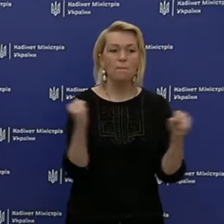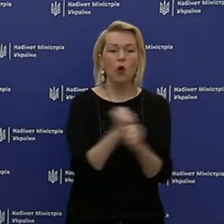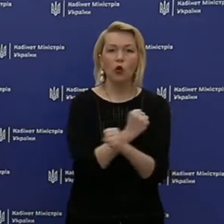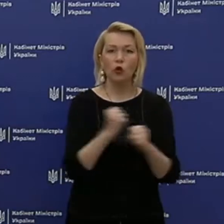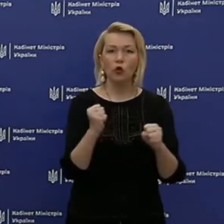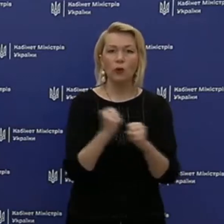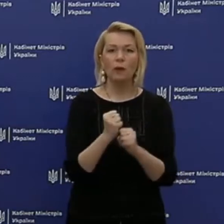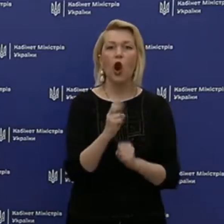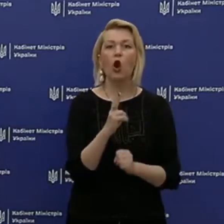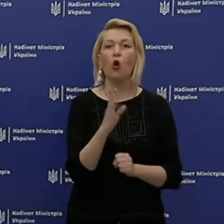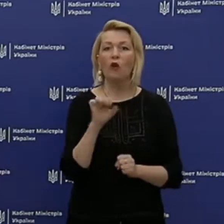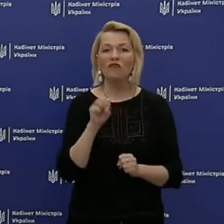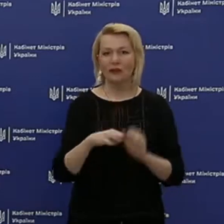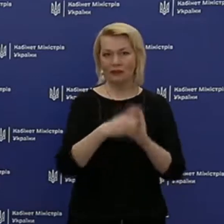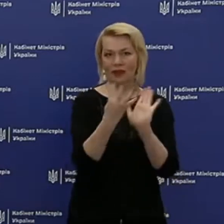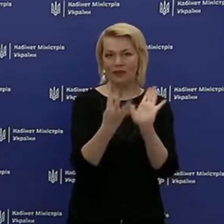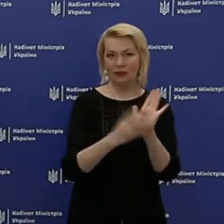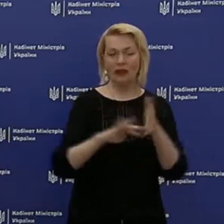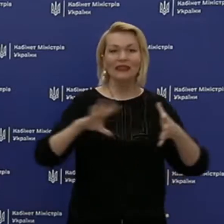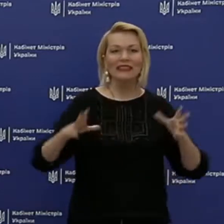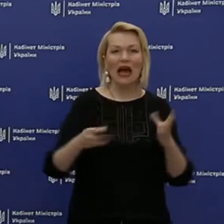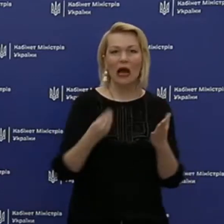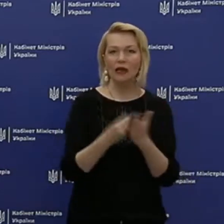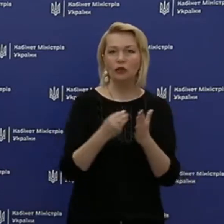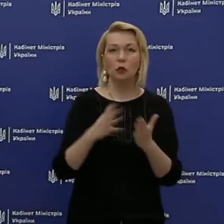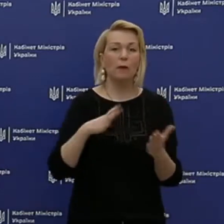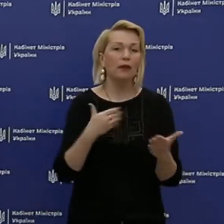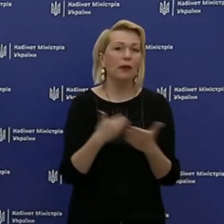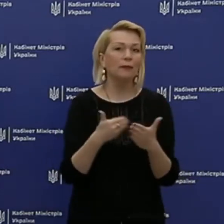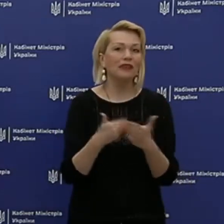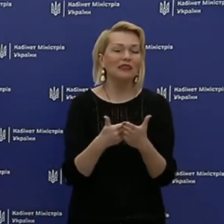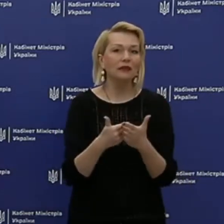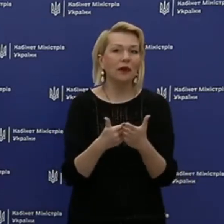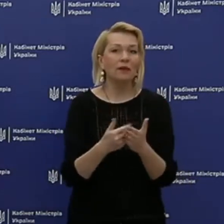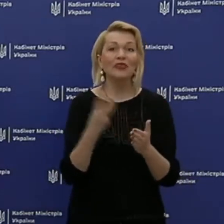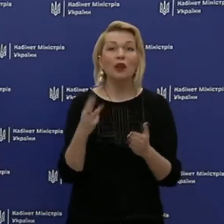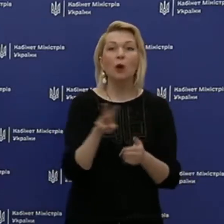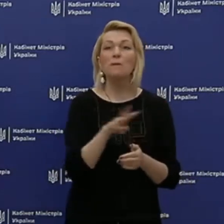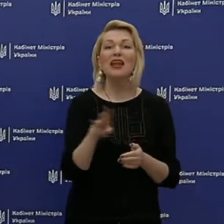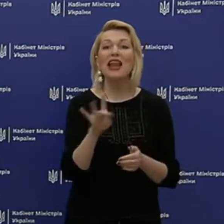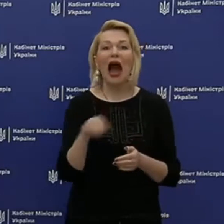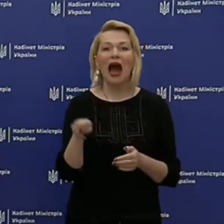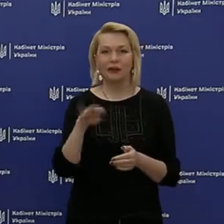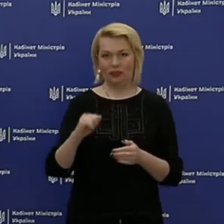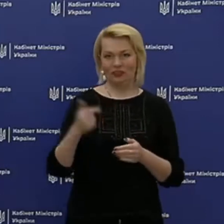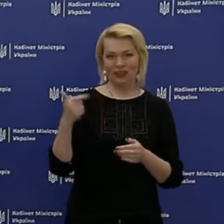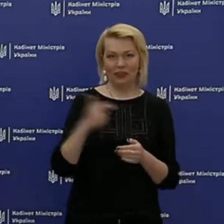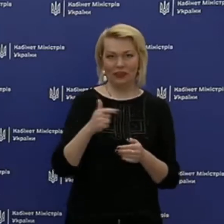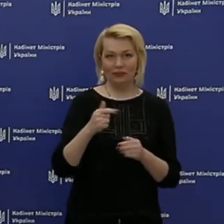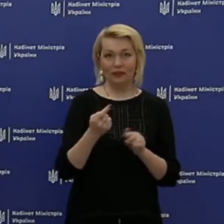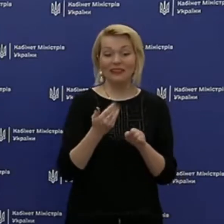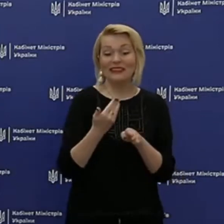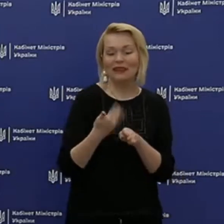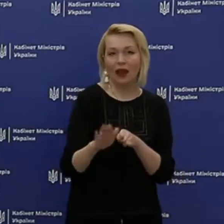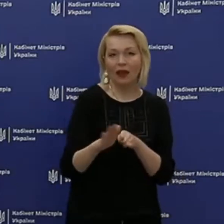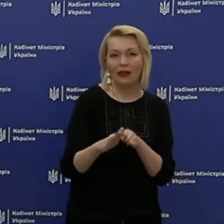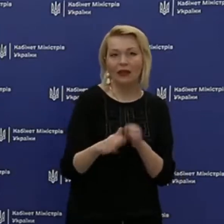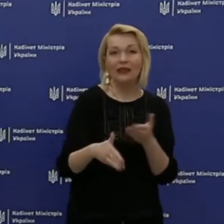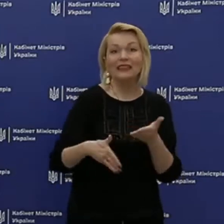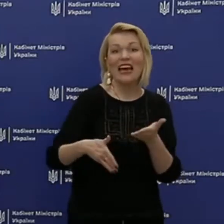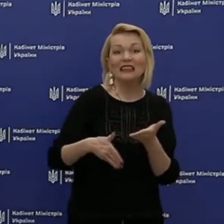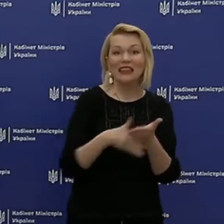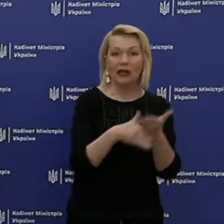з COVID-19. Загальна сума була близько 3 мільярдів гривень, із яких на